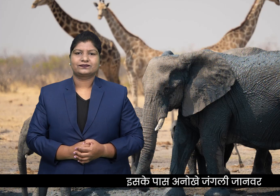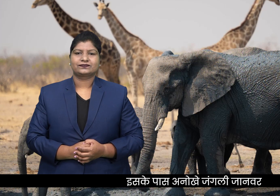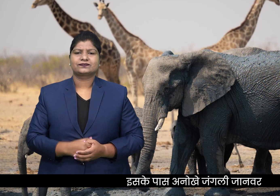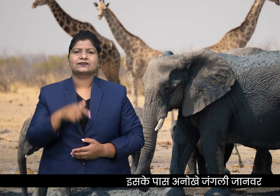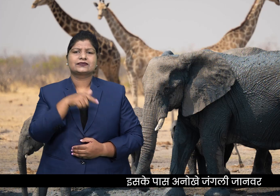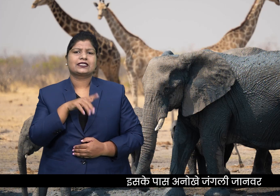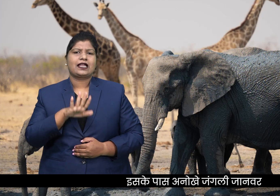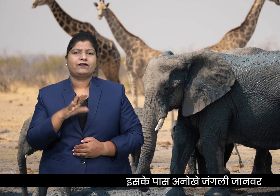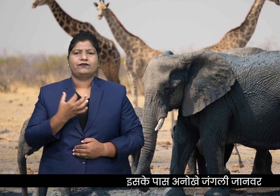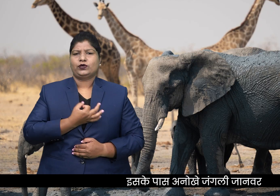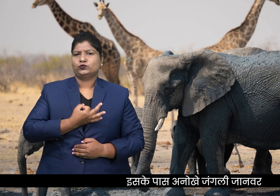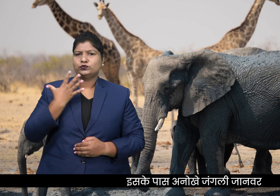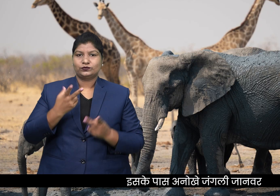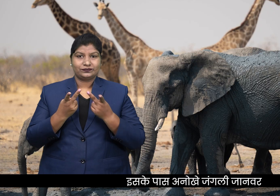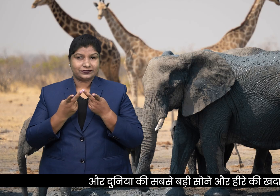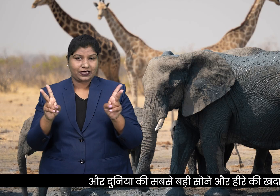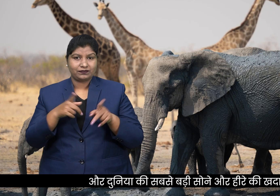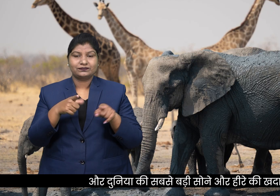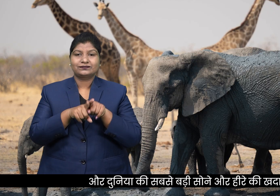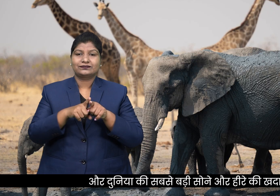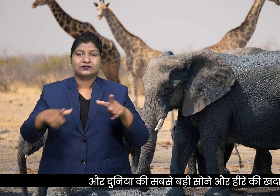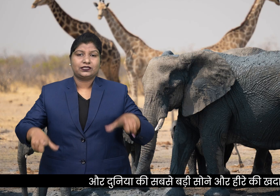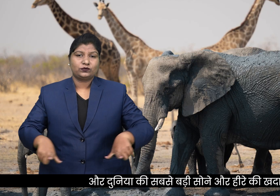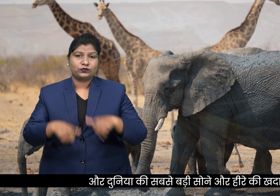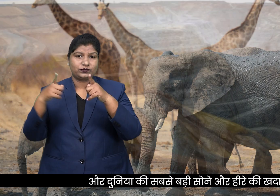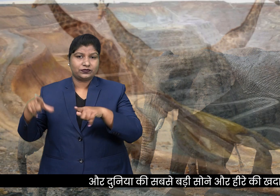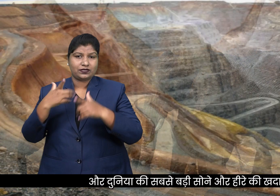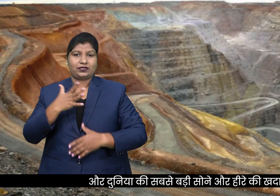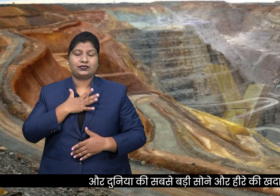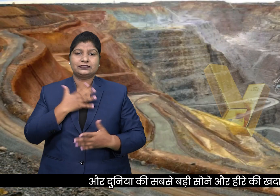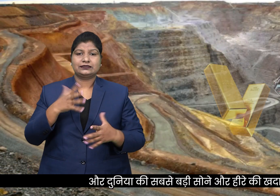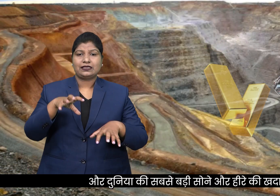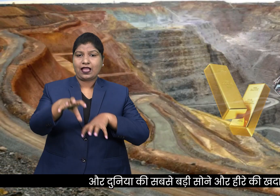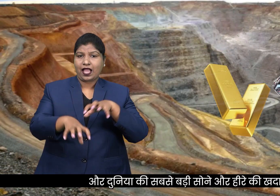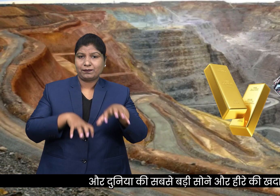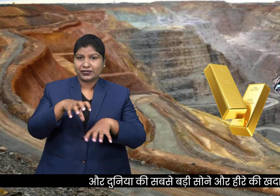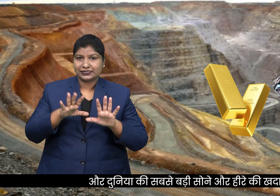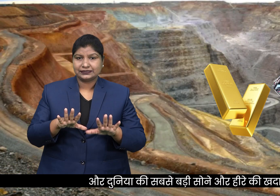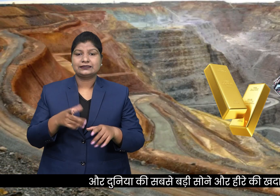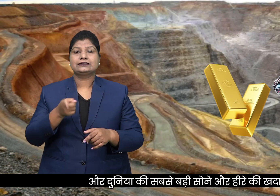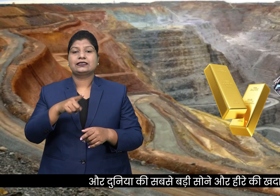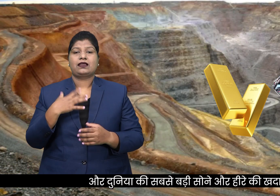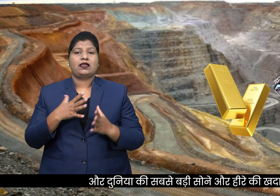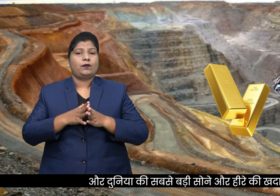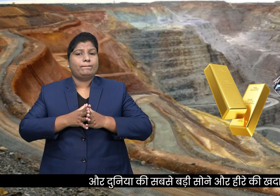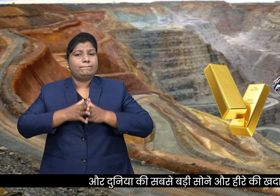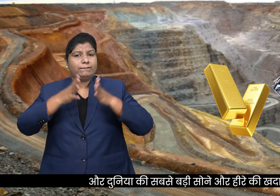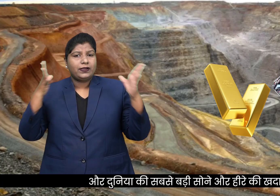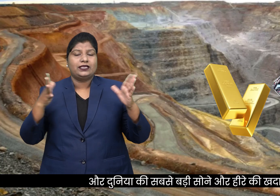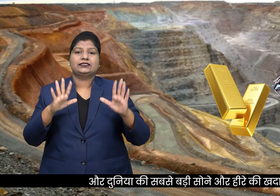इसके पास अनोखे जंगली जानवर और दुनिया की सबसे बड़ी सोने और हीरे की खदानें